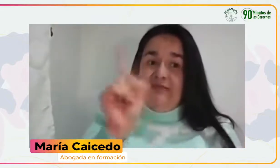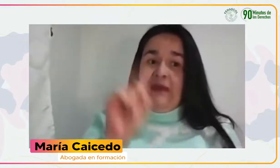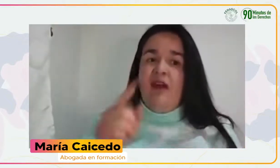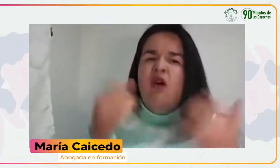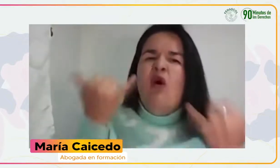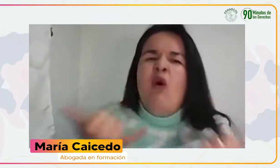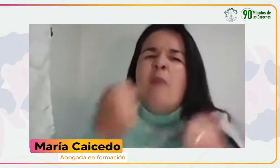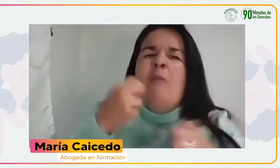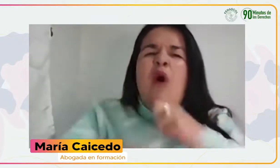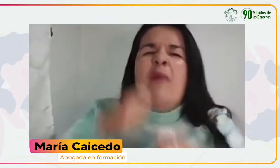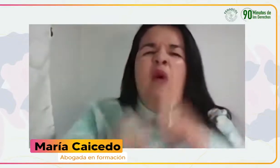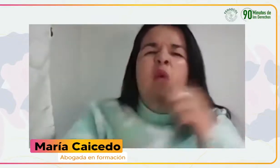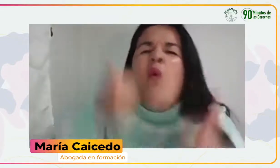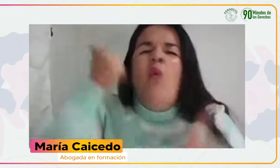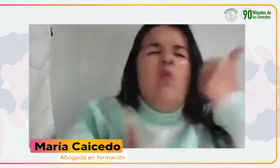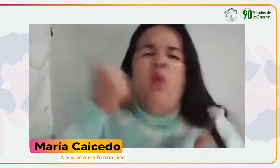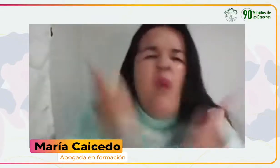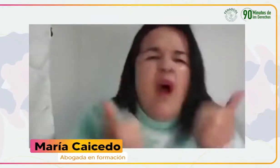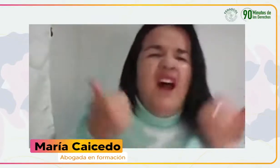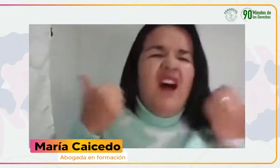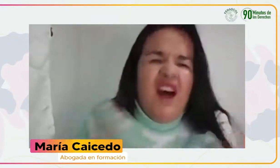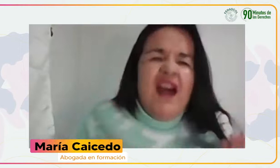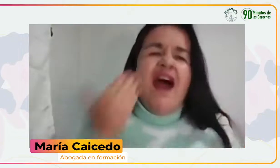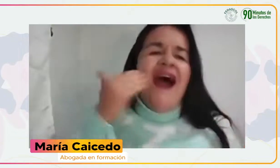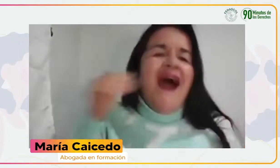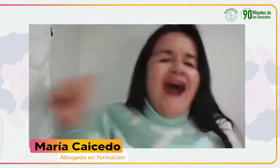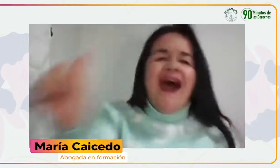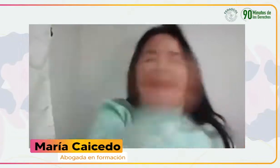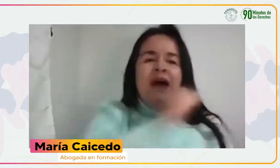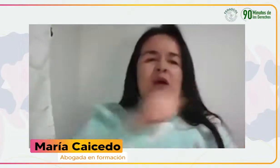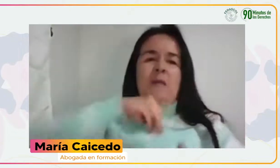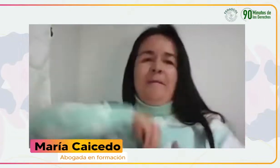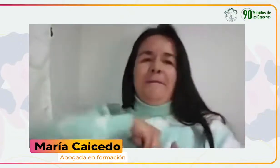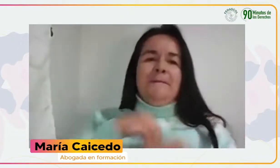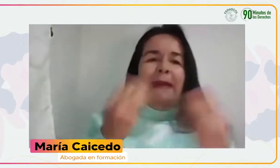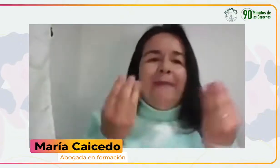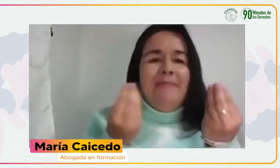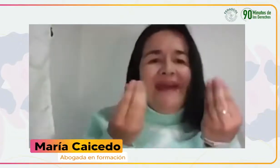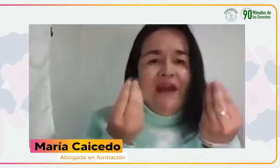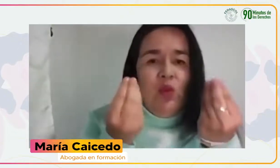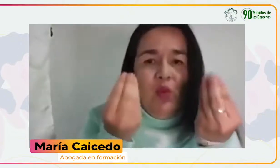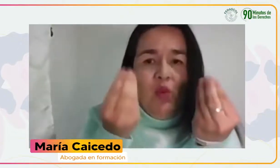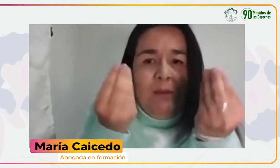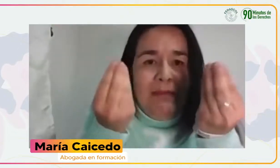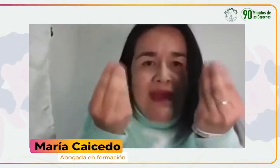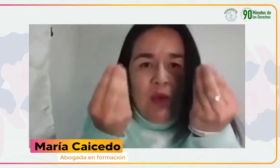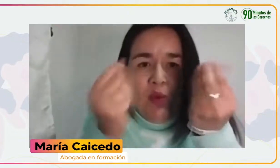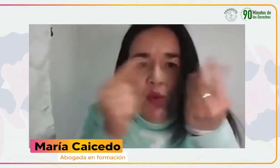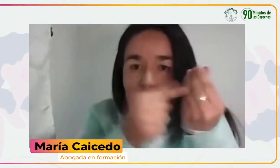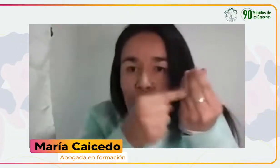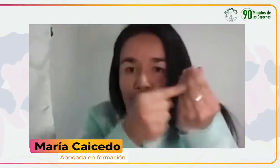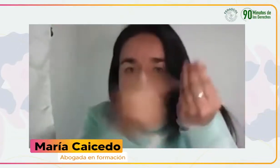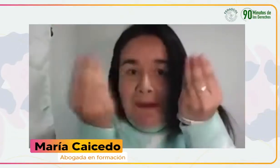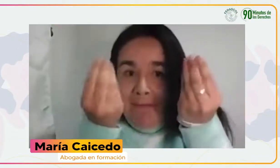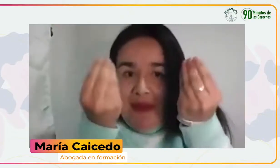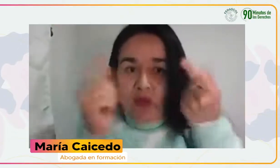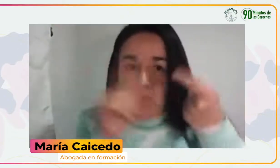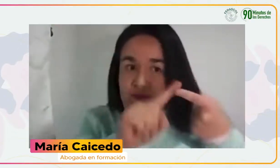política porque nos quedamos en la queja y la idea es que queremos llegar a esto, que nosotras las mujeres realmente tenemos